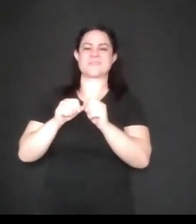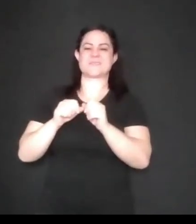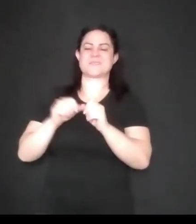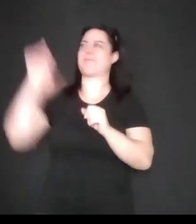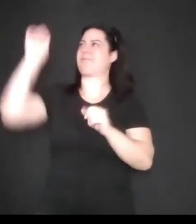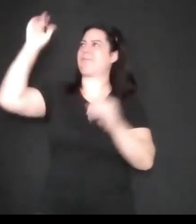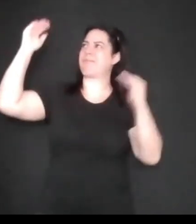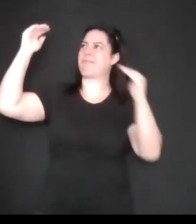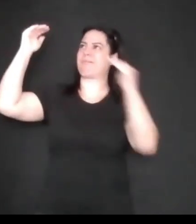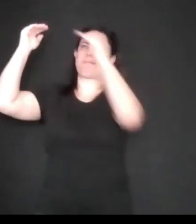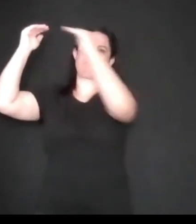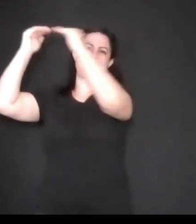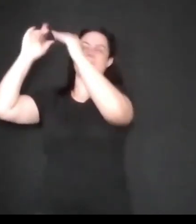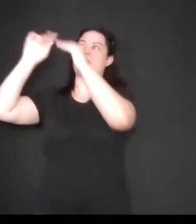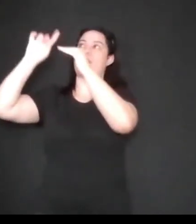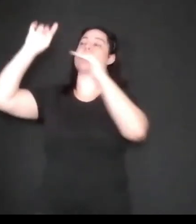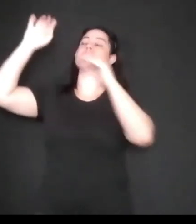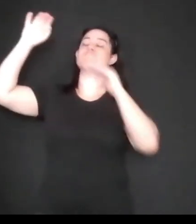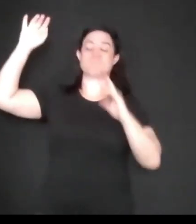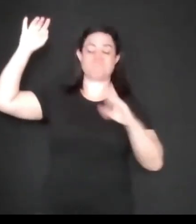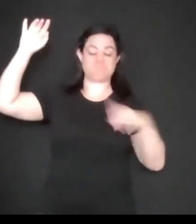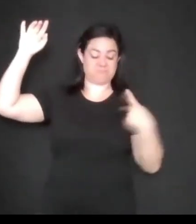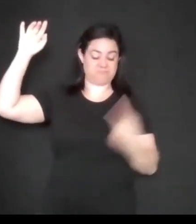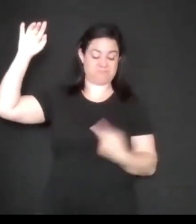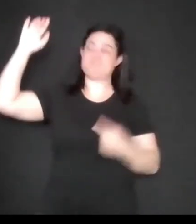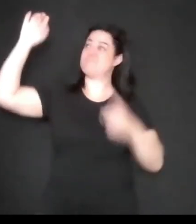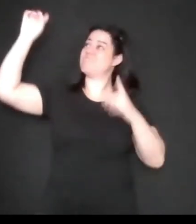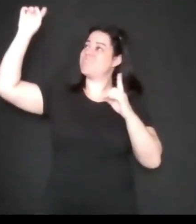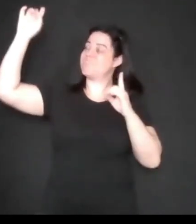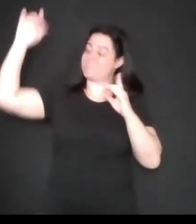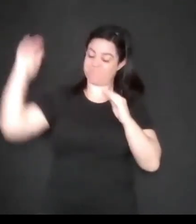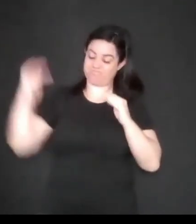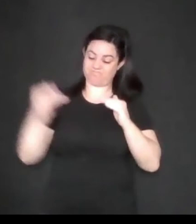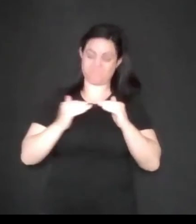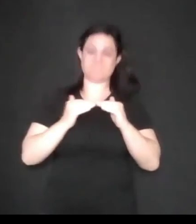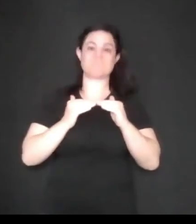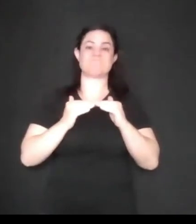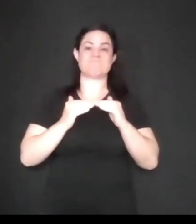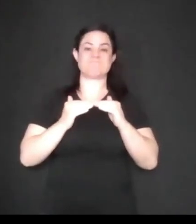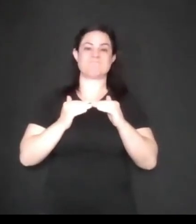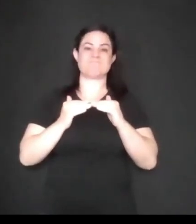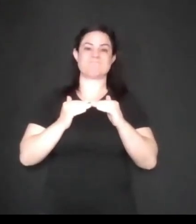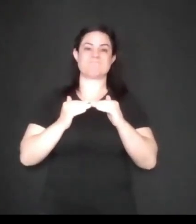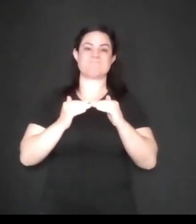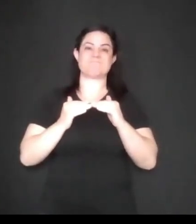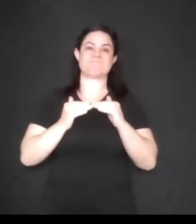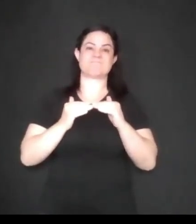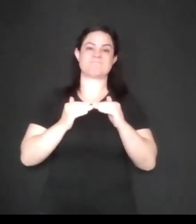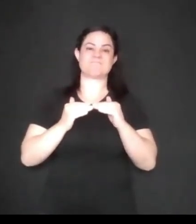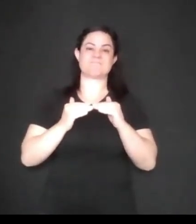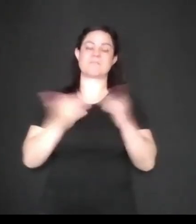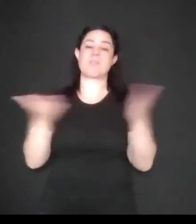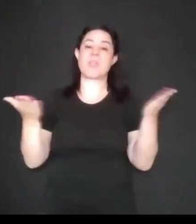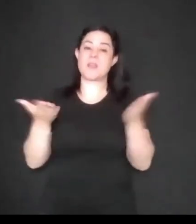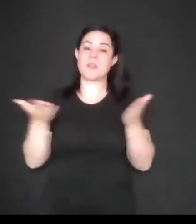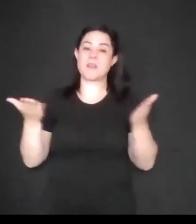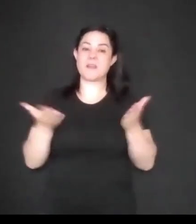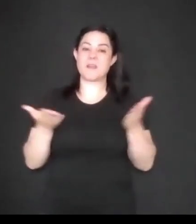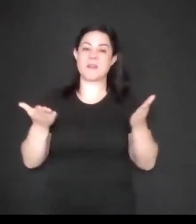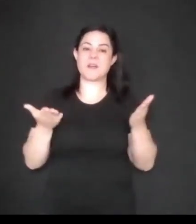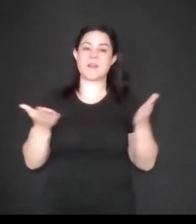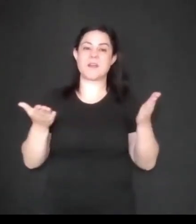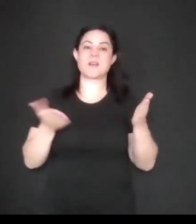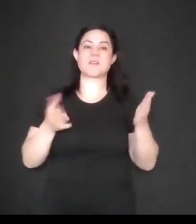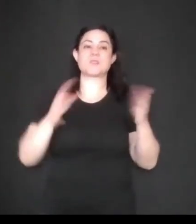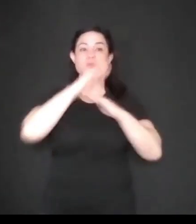foi o próprio Deus que se tornou favorável ao homem. E agora, todo aquele que